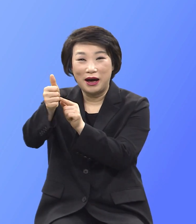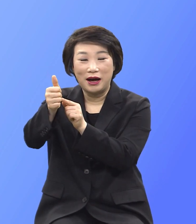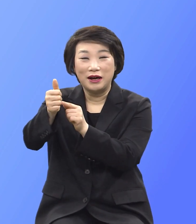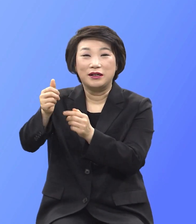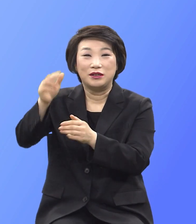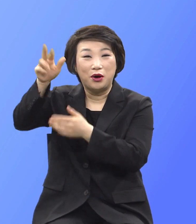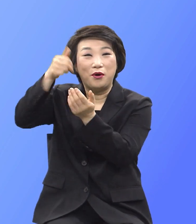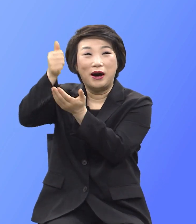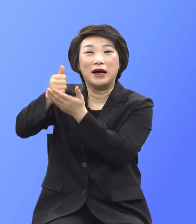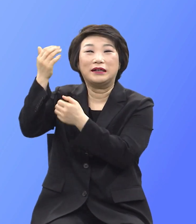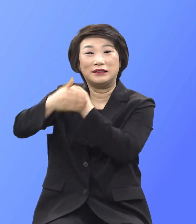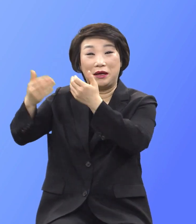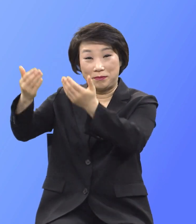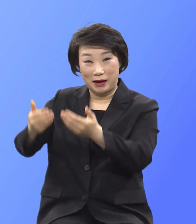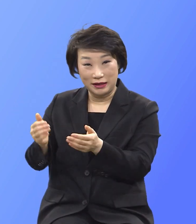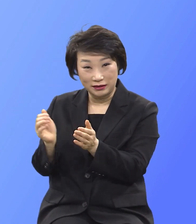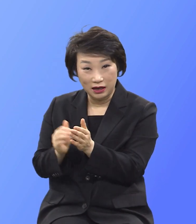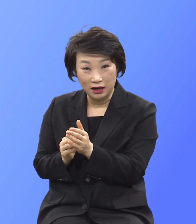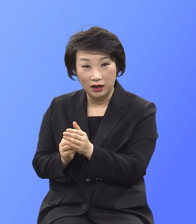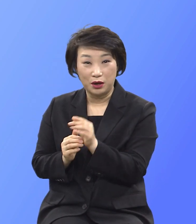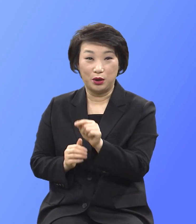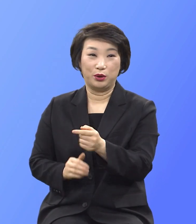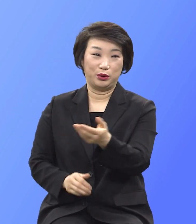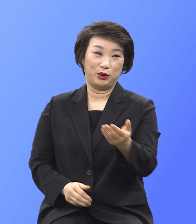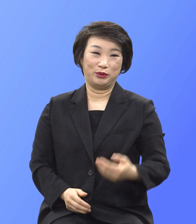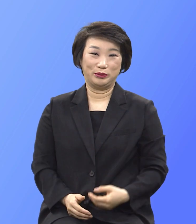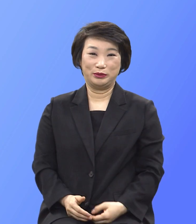여호와께 은혜를 입었더라.